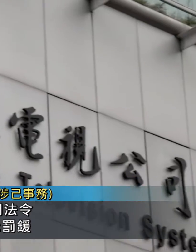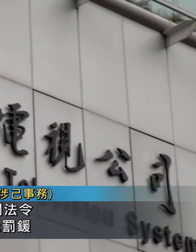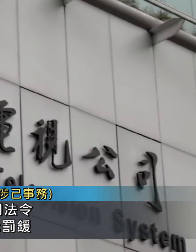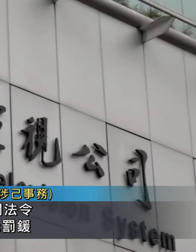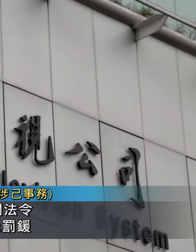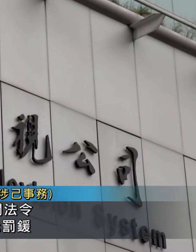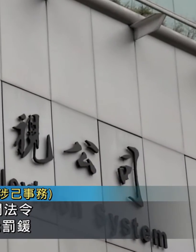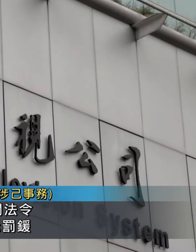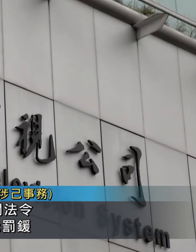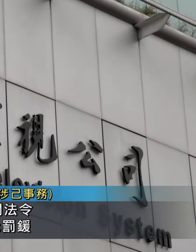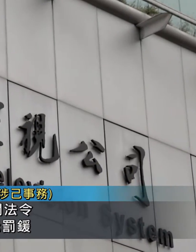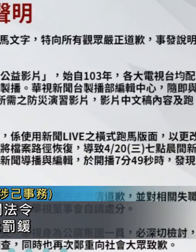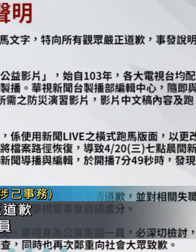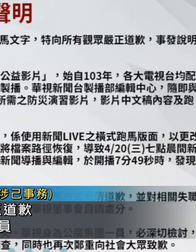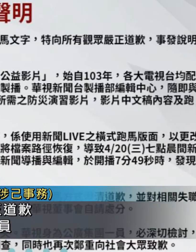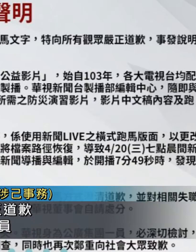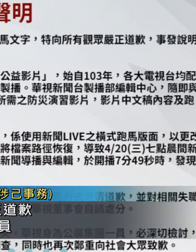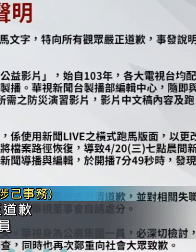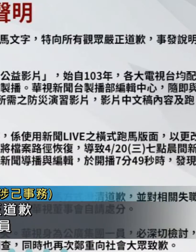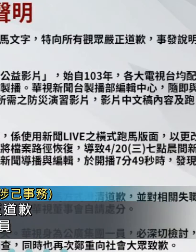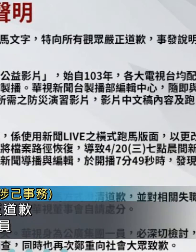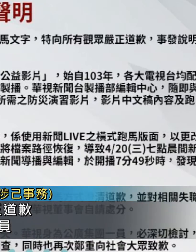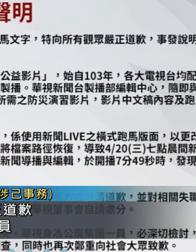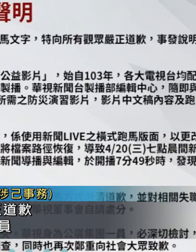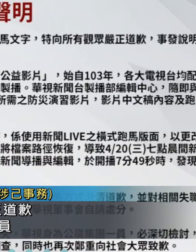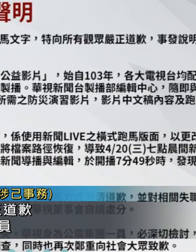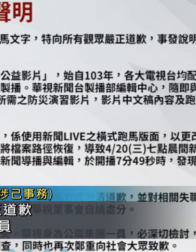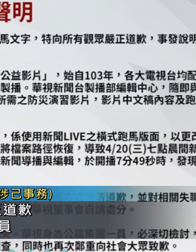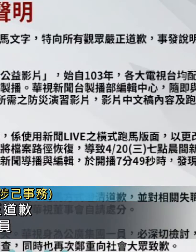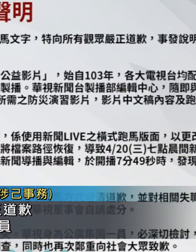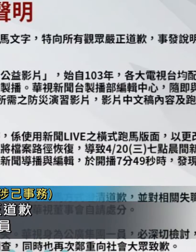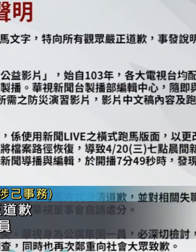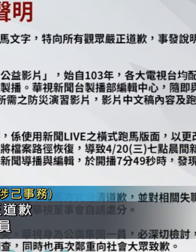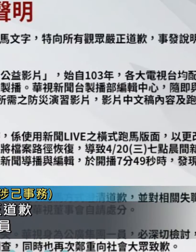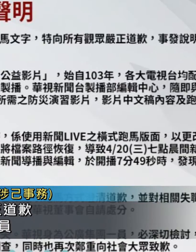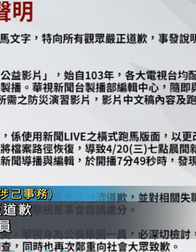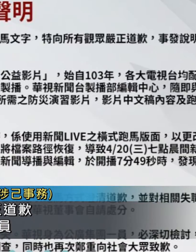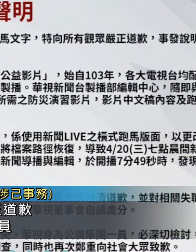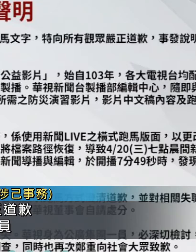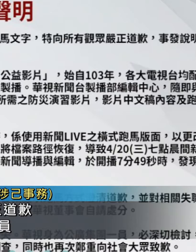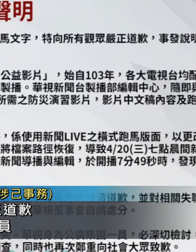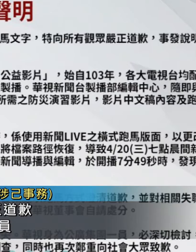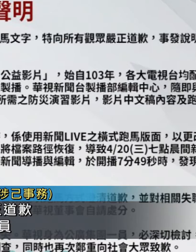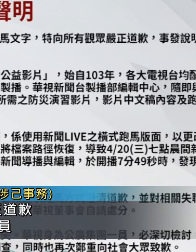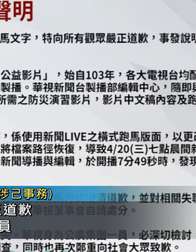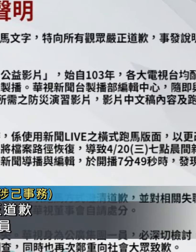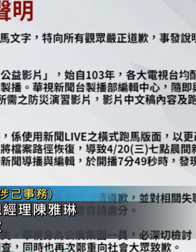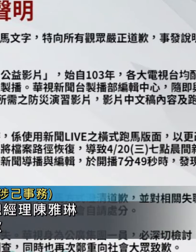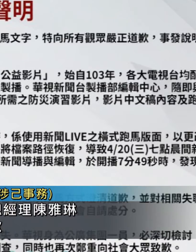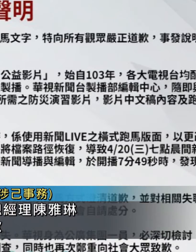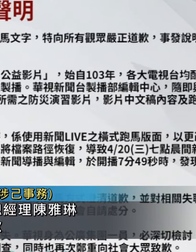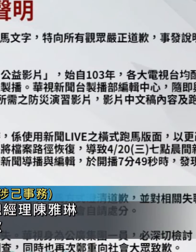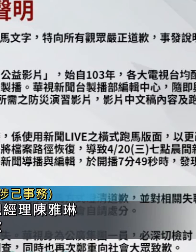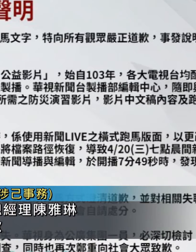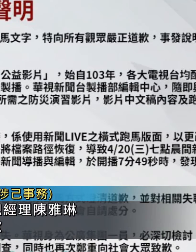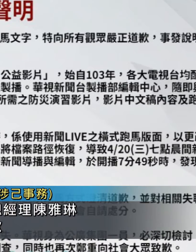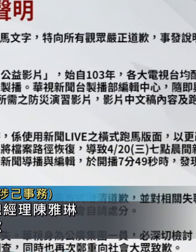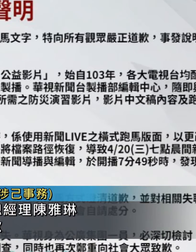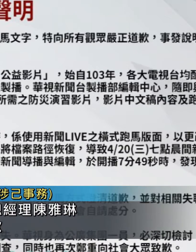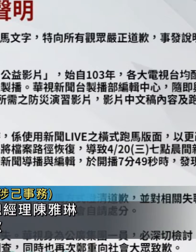处200万元罚锾，而华视也马上更正道歉，并惩处8名工作人员。刚刚返国的代理总经理